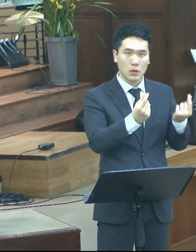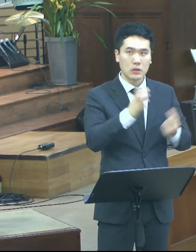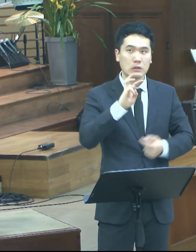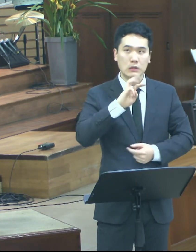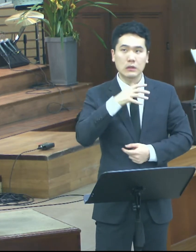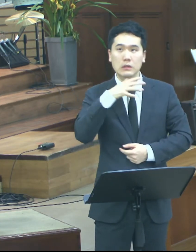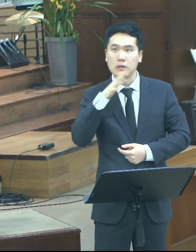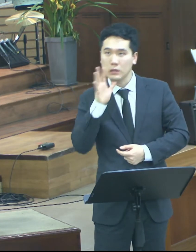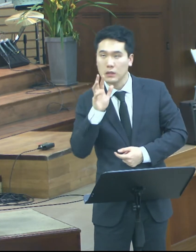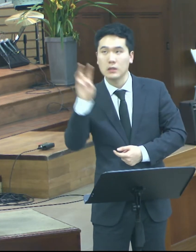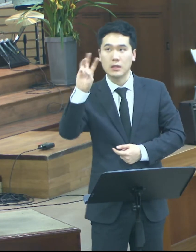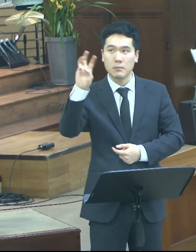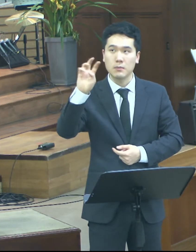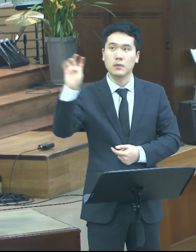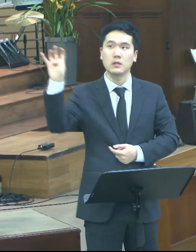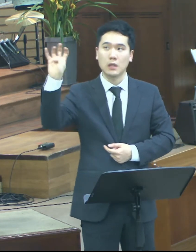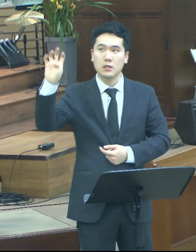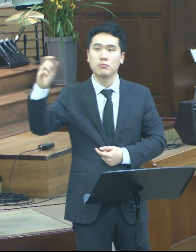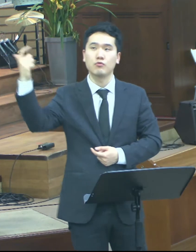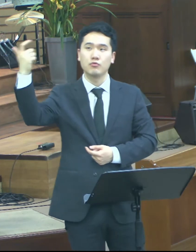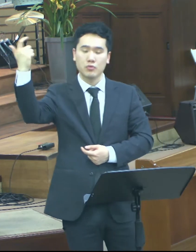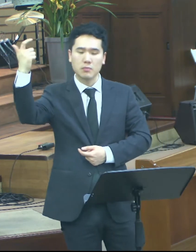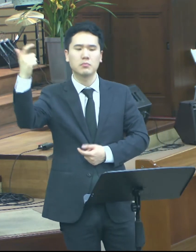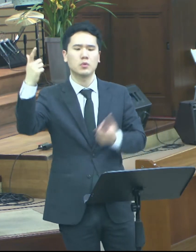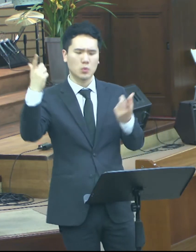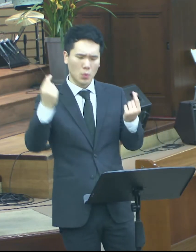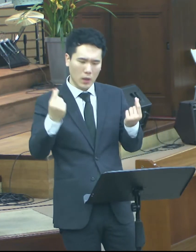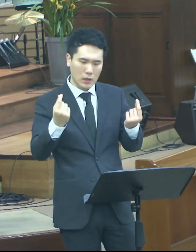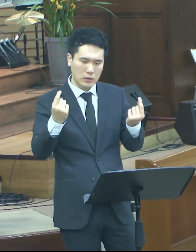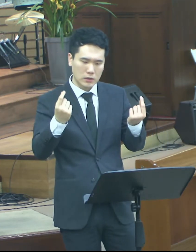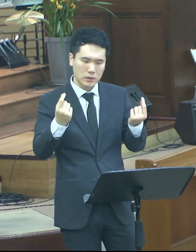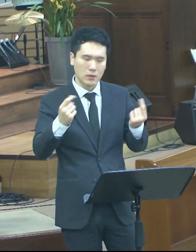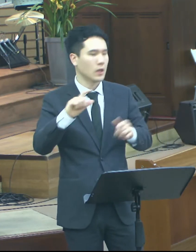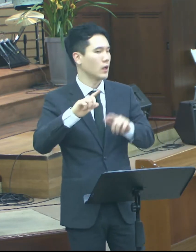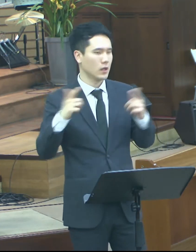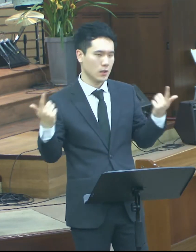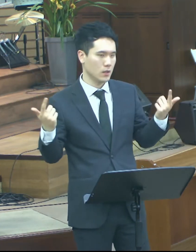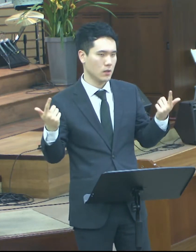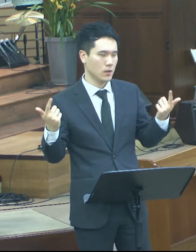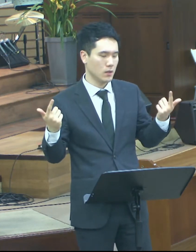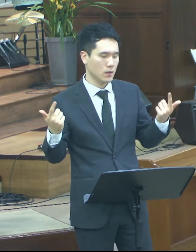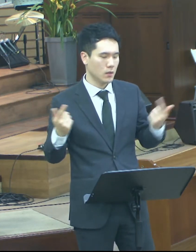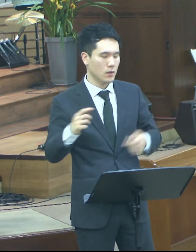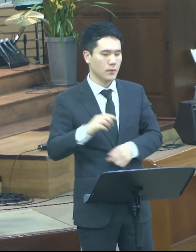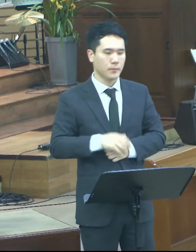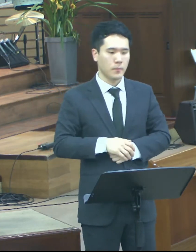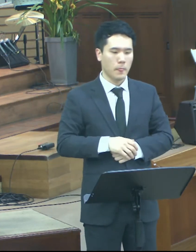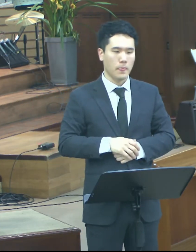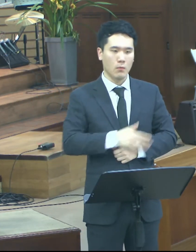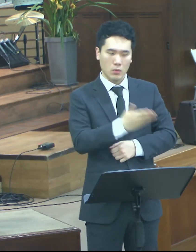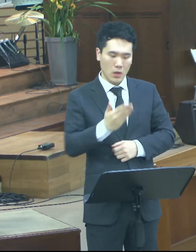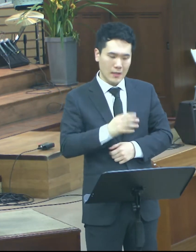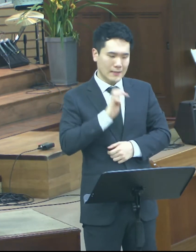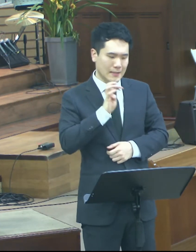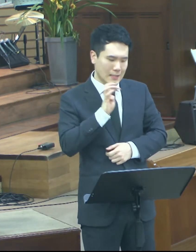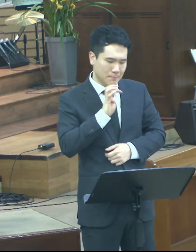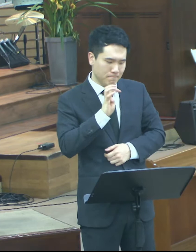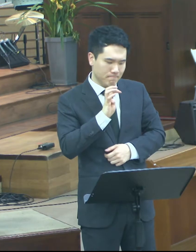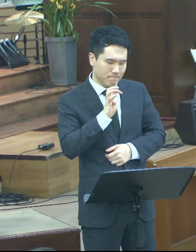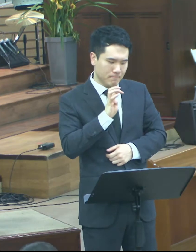때도 바리새인이고 그런 줄 알아요. 그런데 40살까지 바리새인이 아니었다가요 50대 들면서